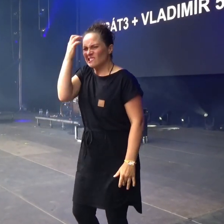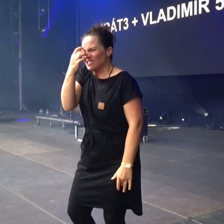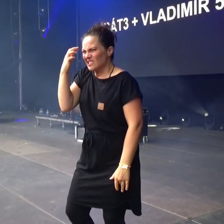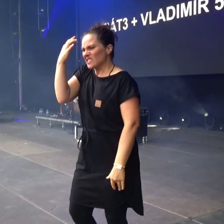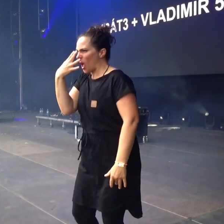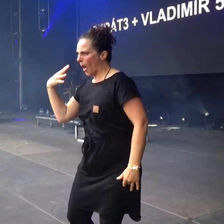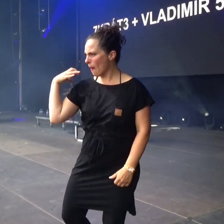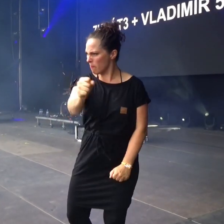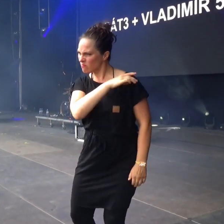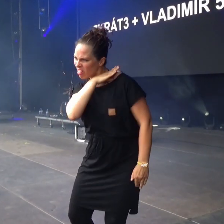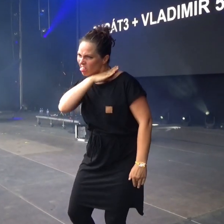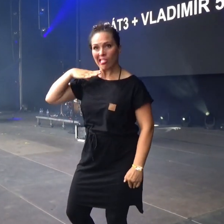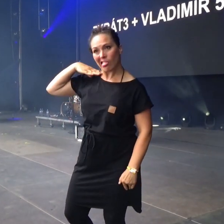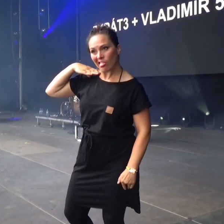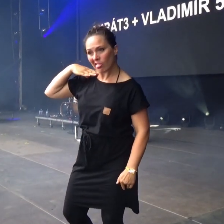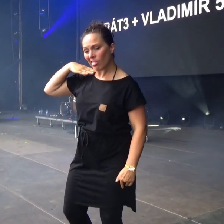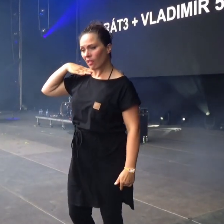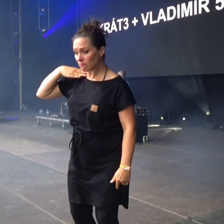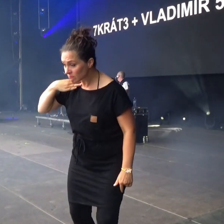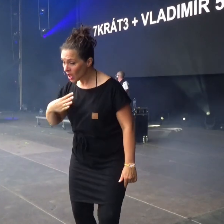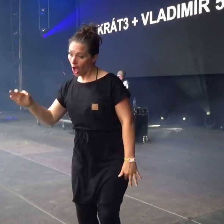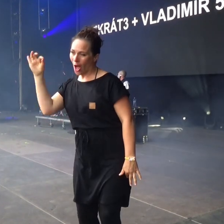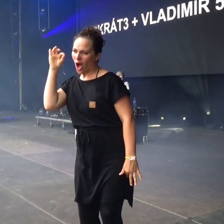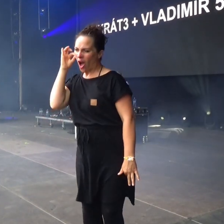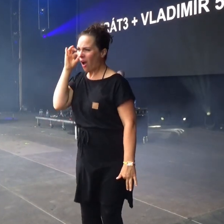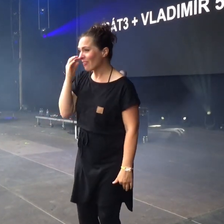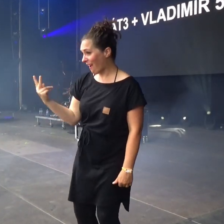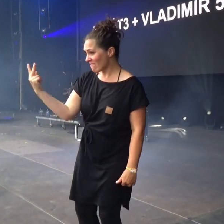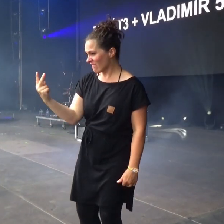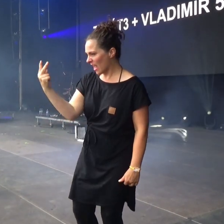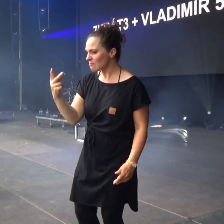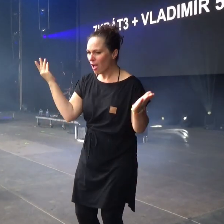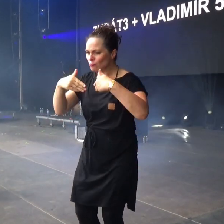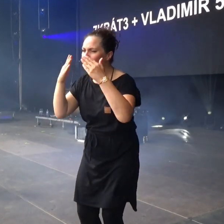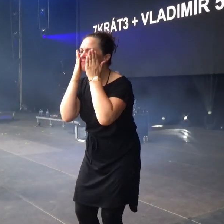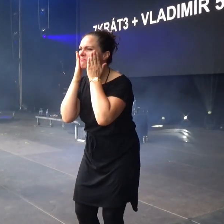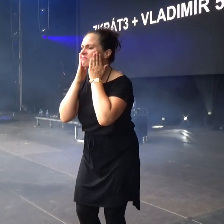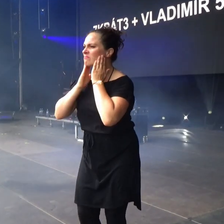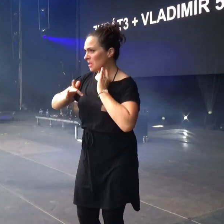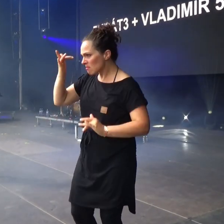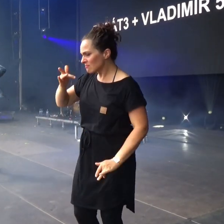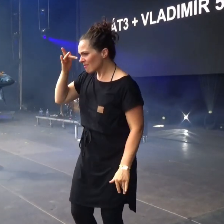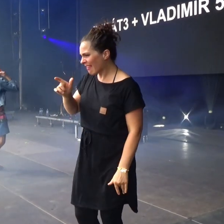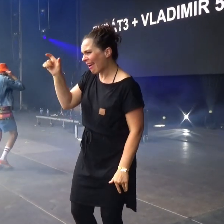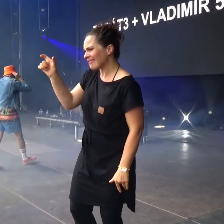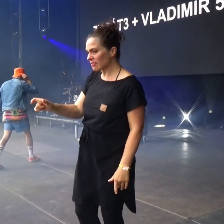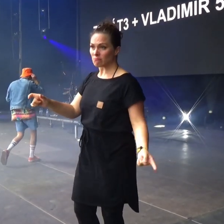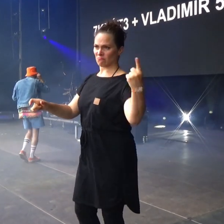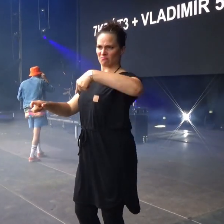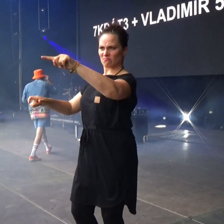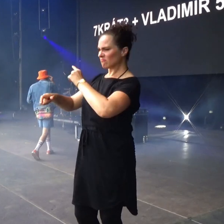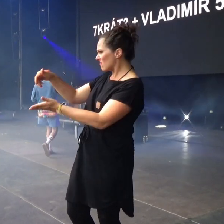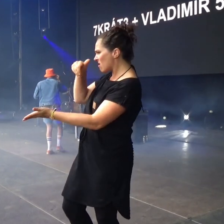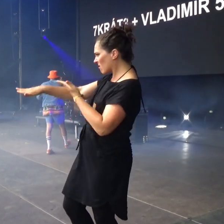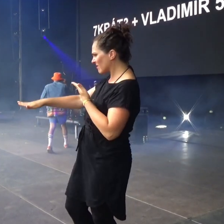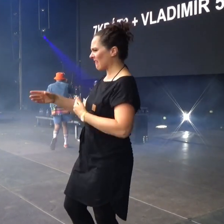já usínal a sněl, jak i budu budu dát, kde vyl na E, sahou tak šedmenát noc, děti nebrali, kluče cinká se, proč,